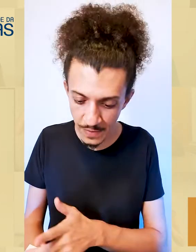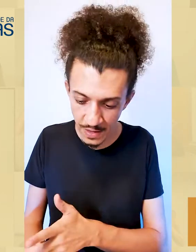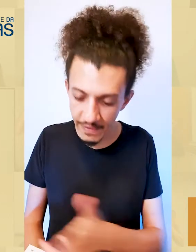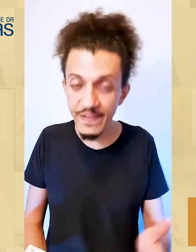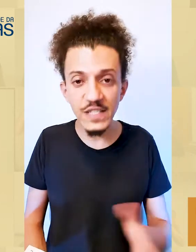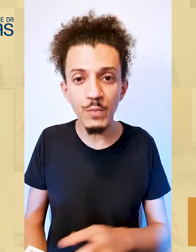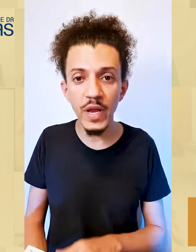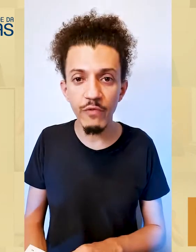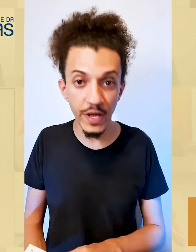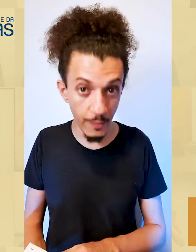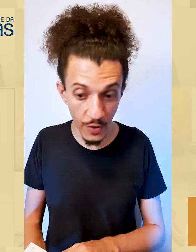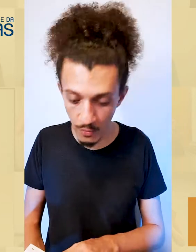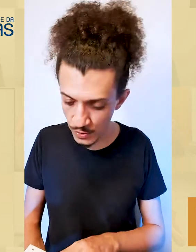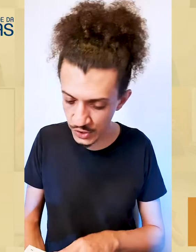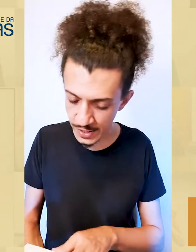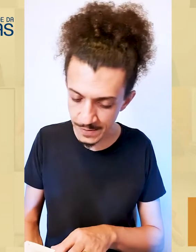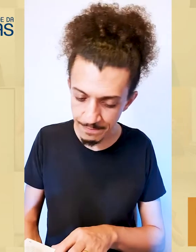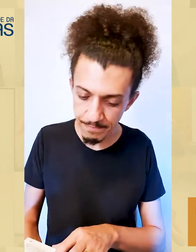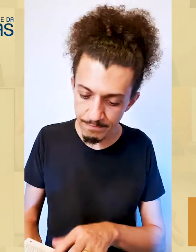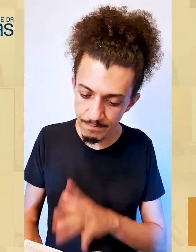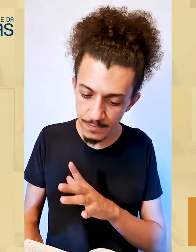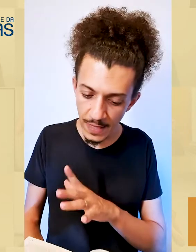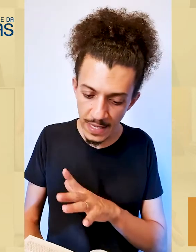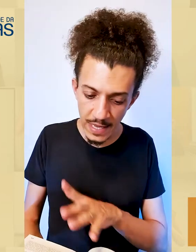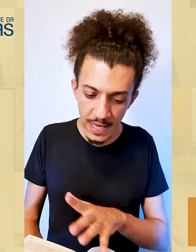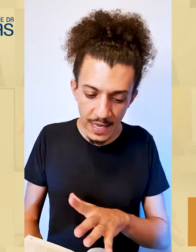anteriores, vai ficar disponível ainda por alguns dias.